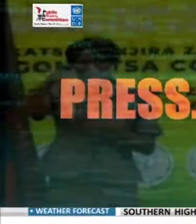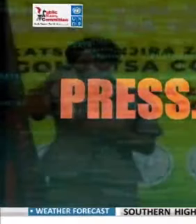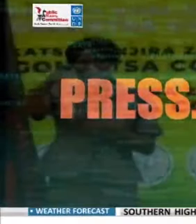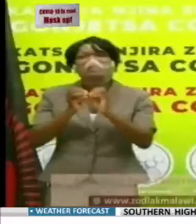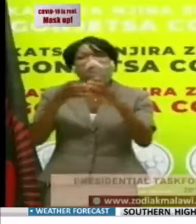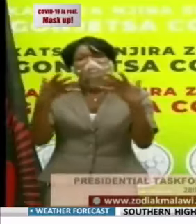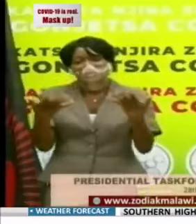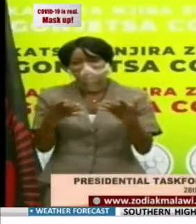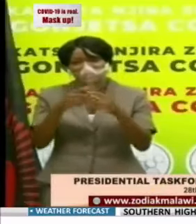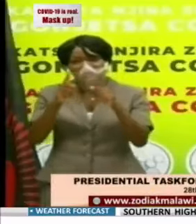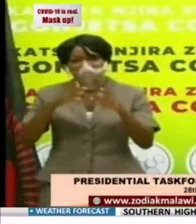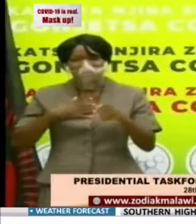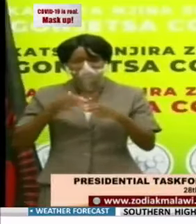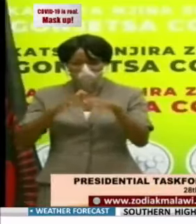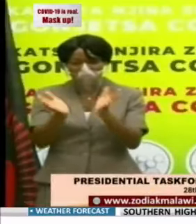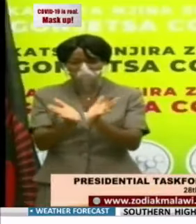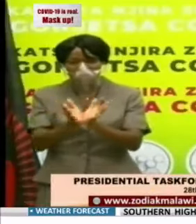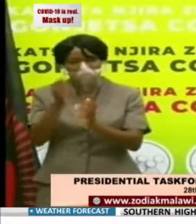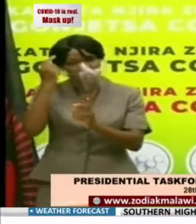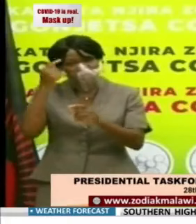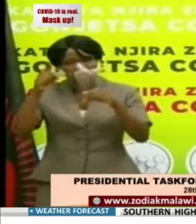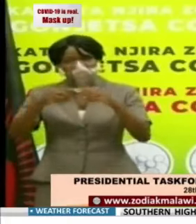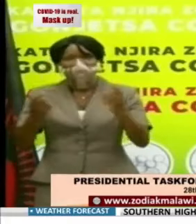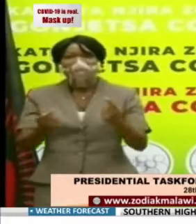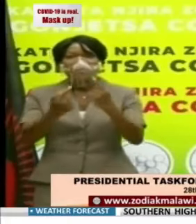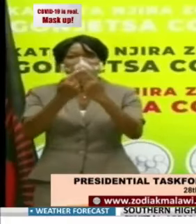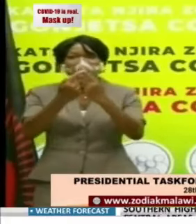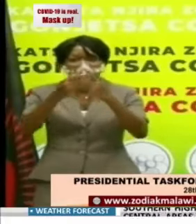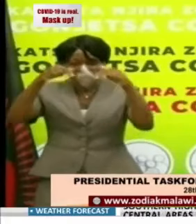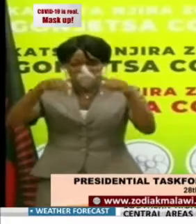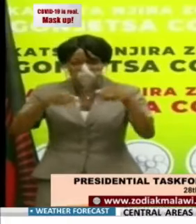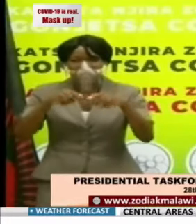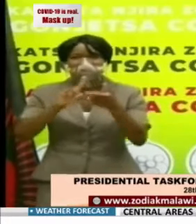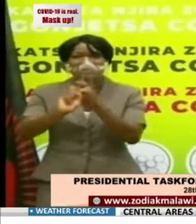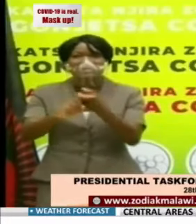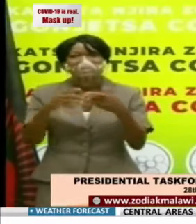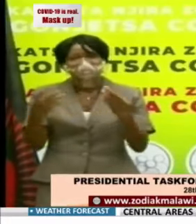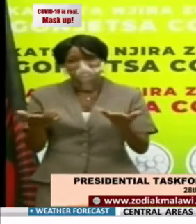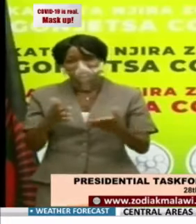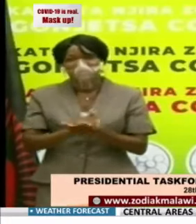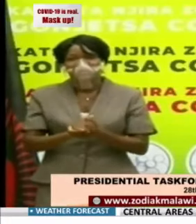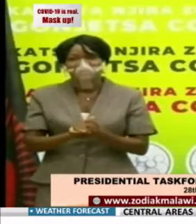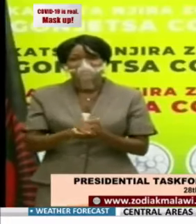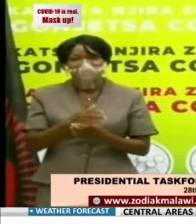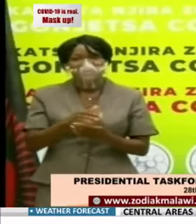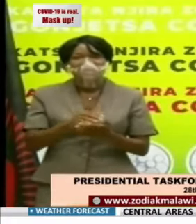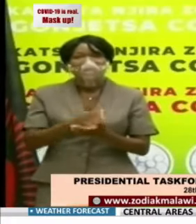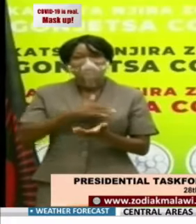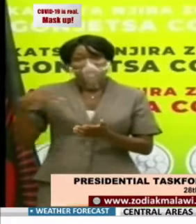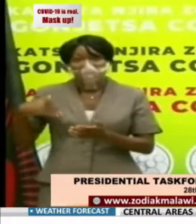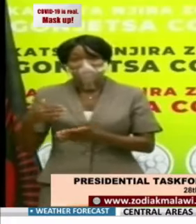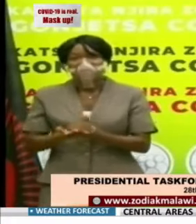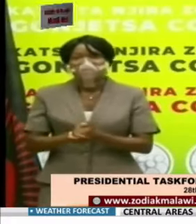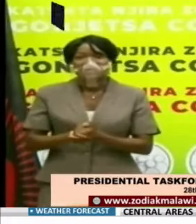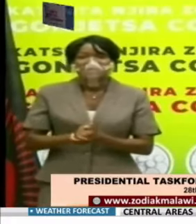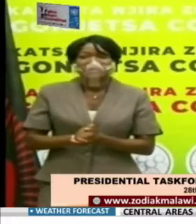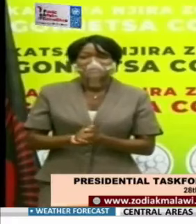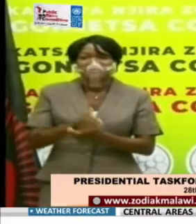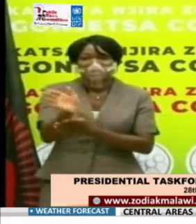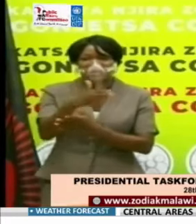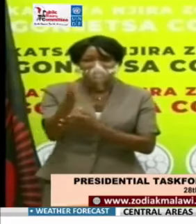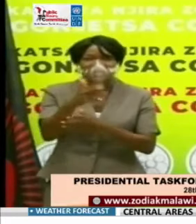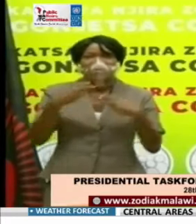Nizotani nanga ngati komiti tikuzota nakumana lero agwizana zotani komaso mukumbukira anagamba mtsogolo dziko lino